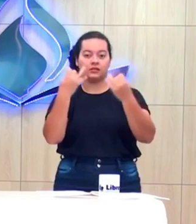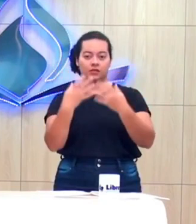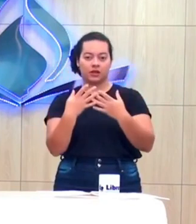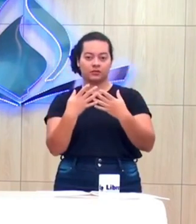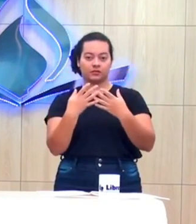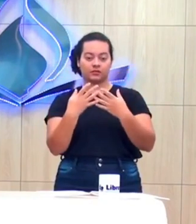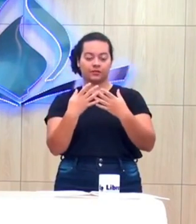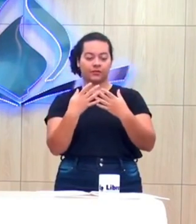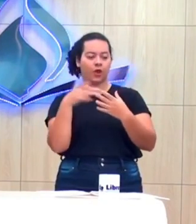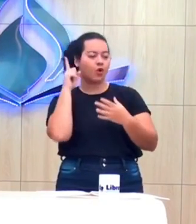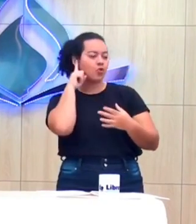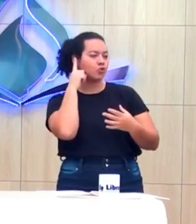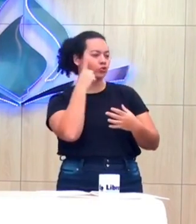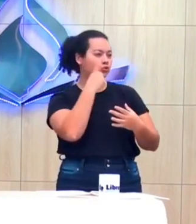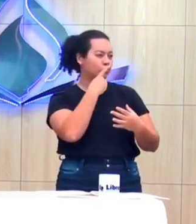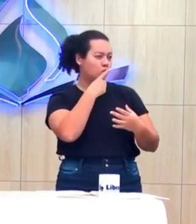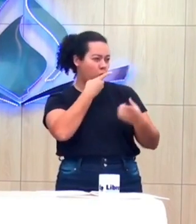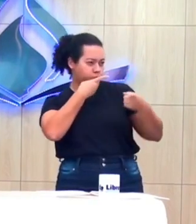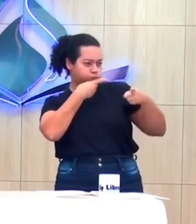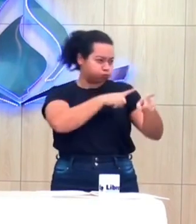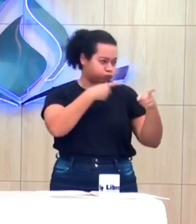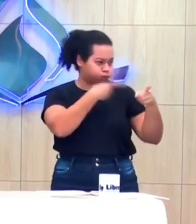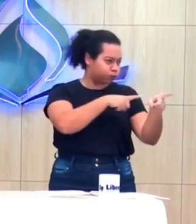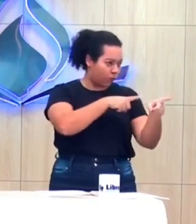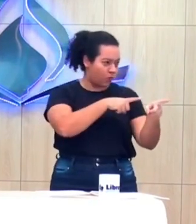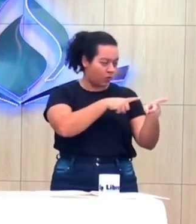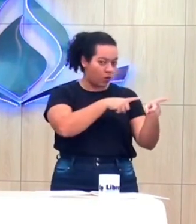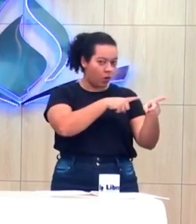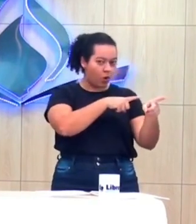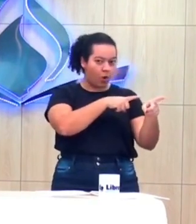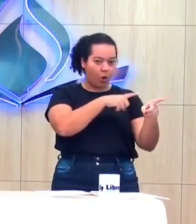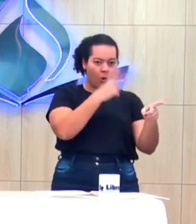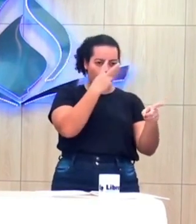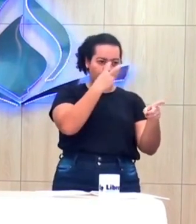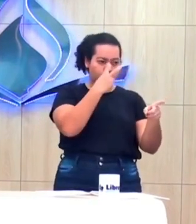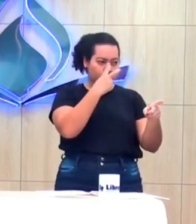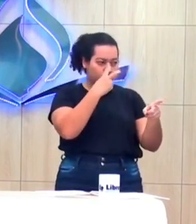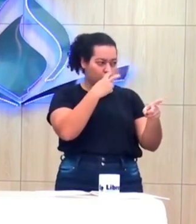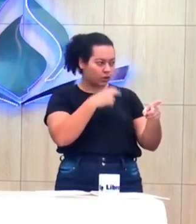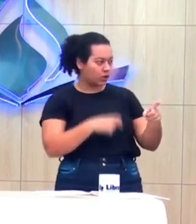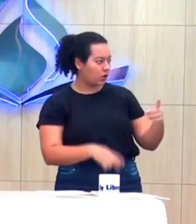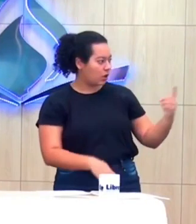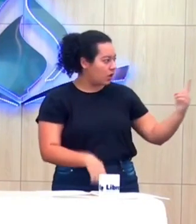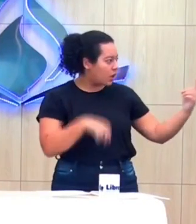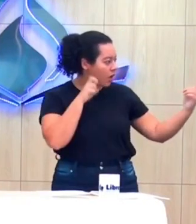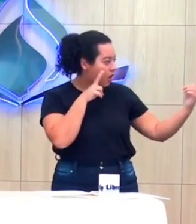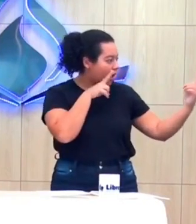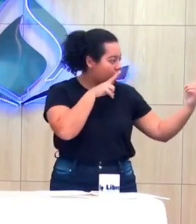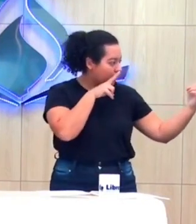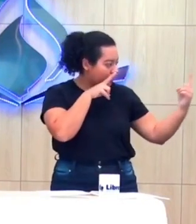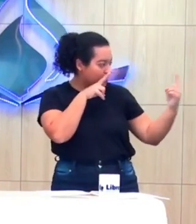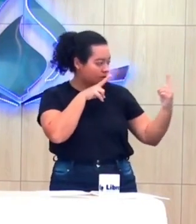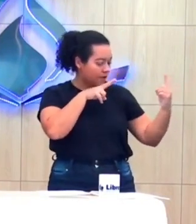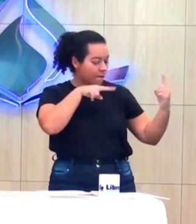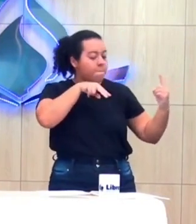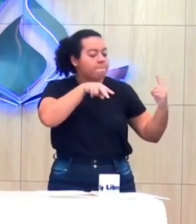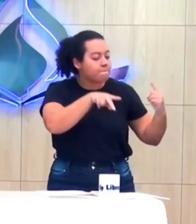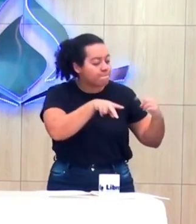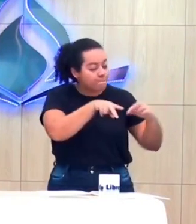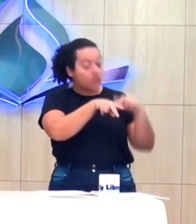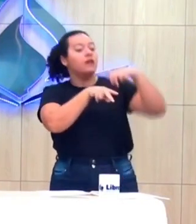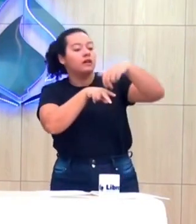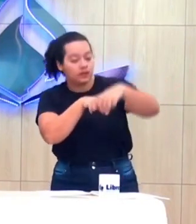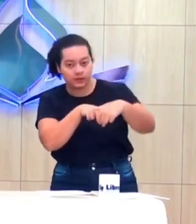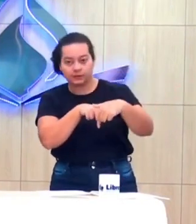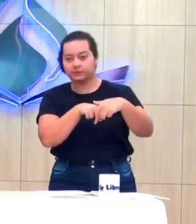surdo, nem façam o cego tropeçar. Temam a Deus. Eu sou o